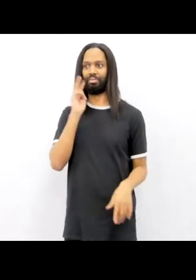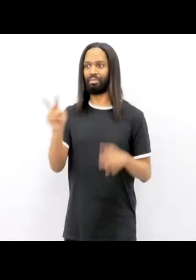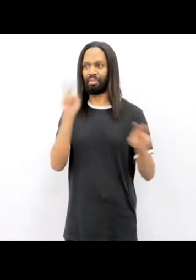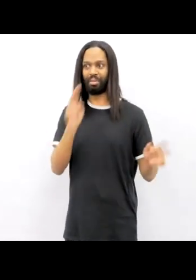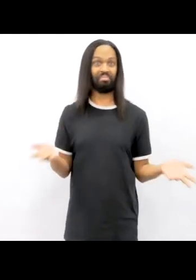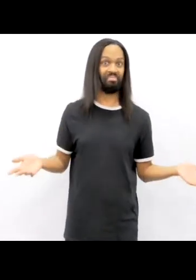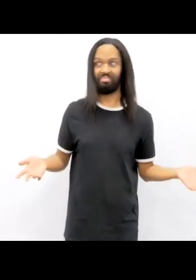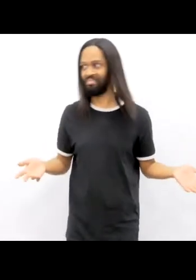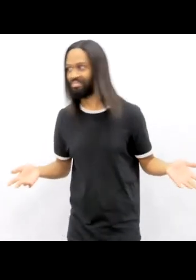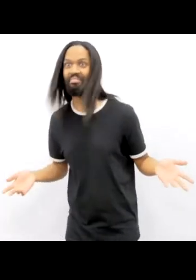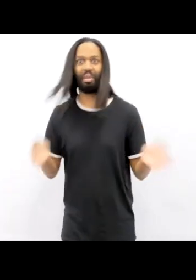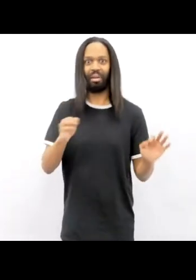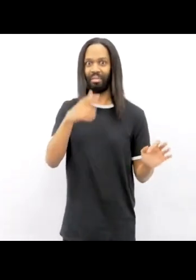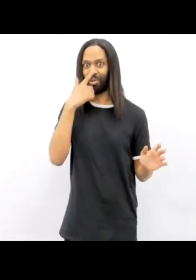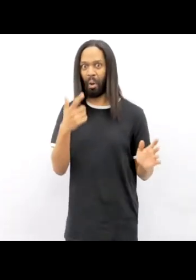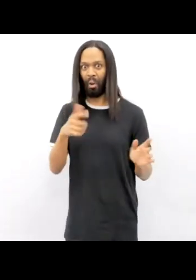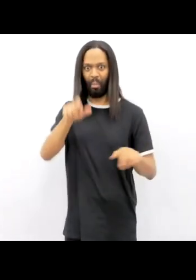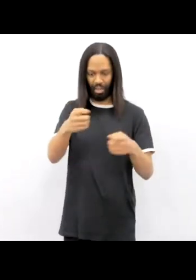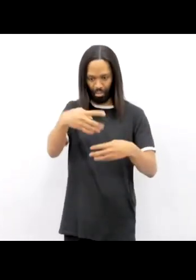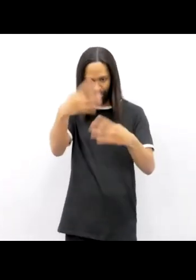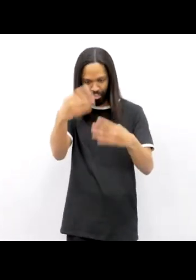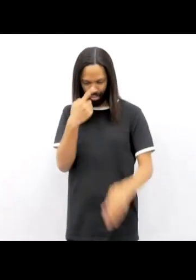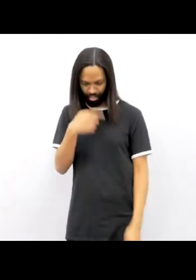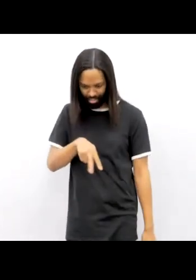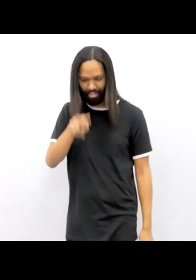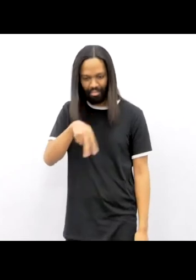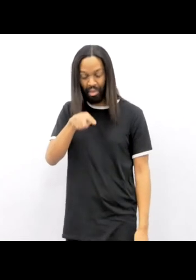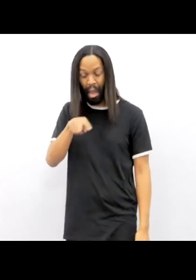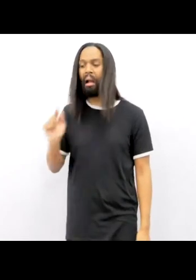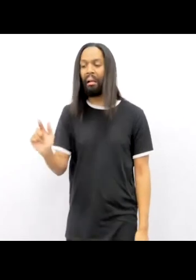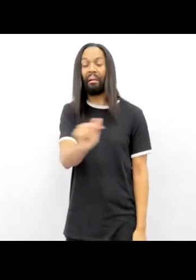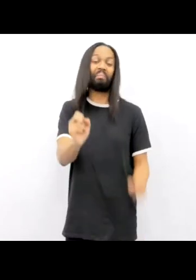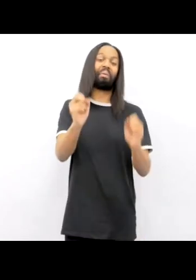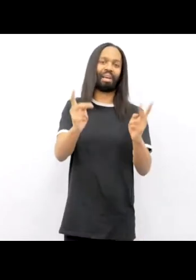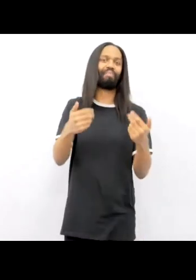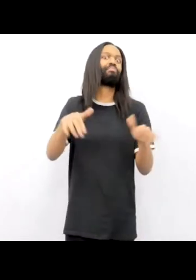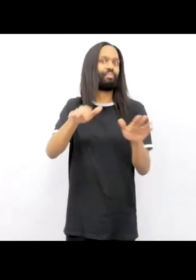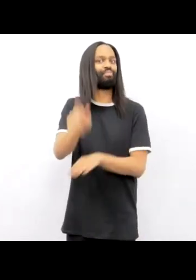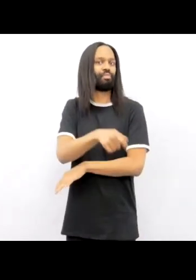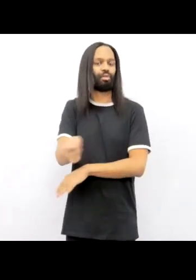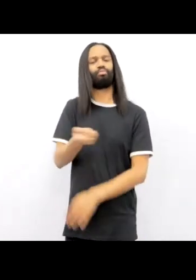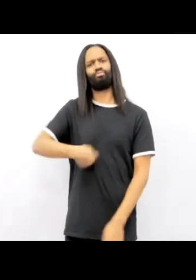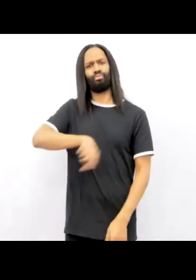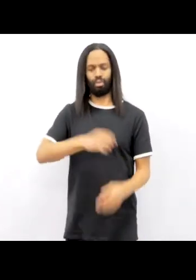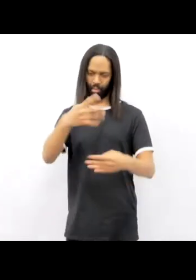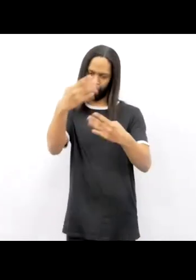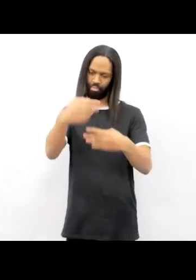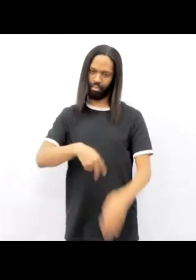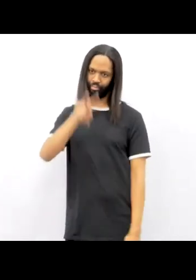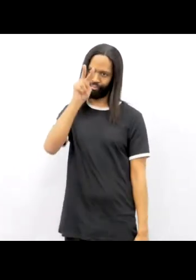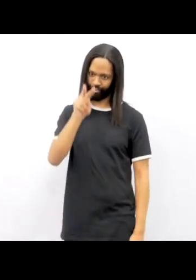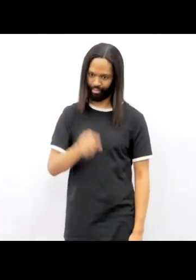Je vous devine à travers les quelques commentaires que je peux lire. Mais en tout cas, sachez que nous serons très attentifs évidemment à l'ensemble de ces échanges